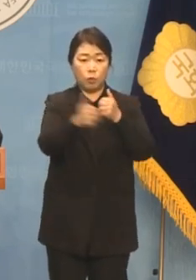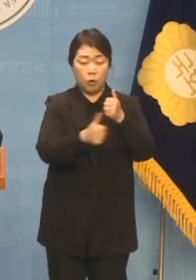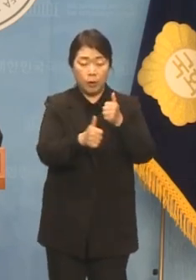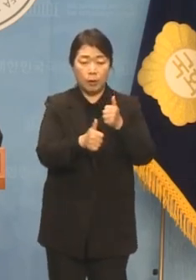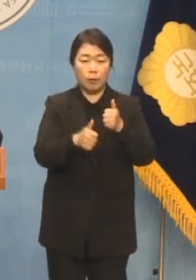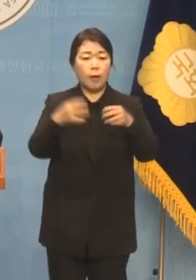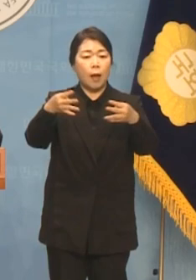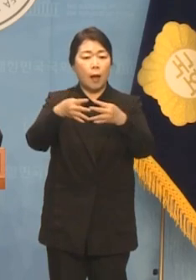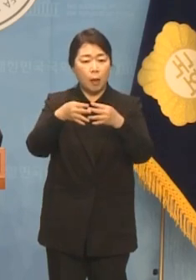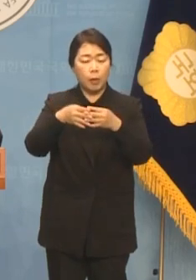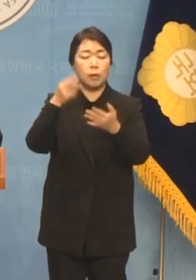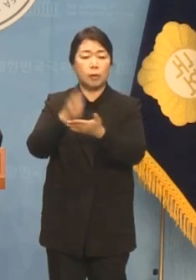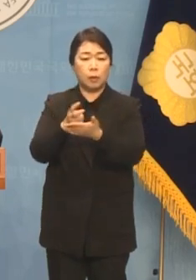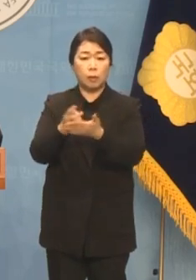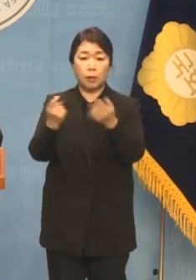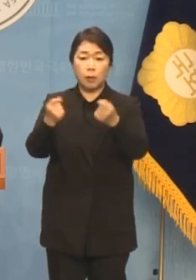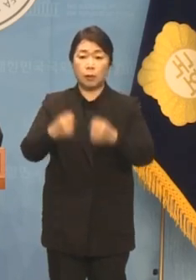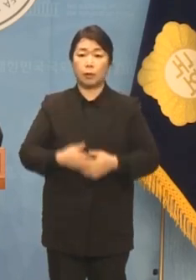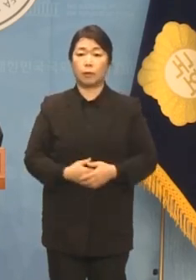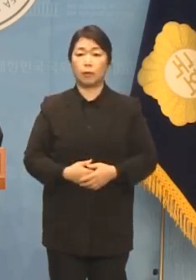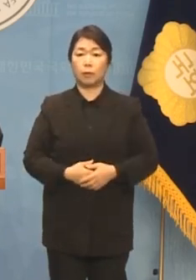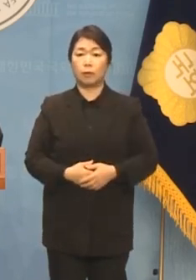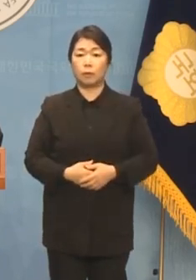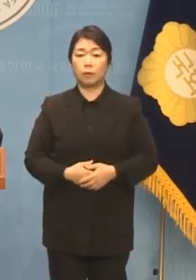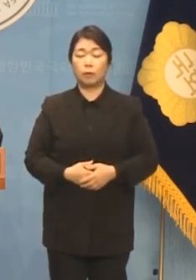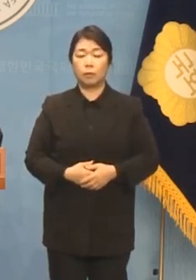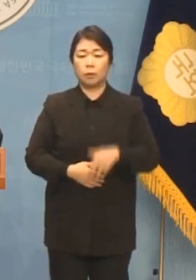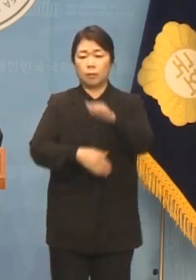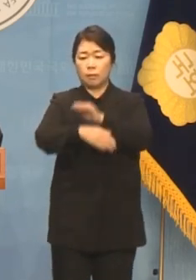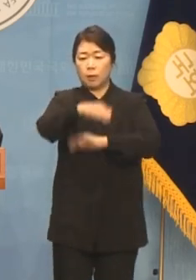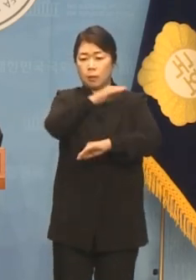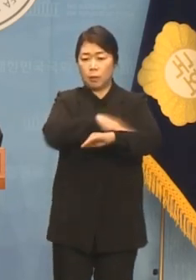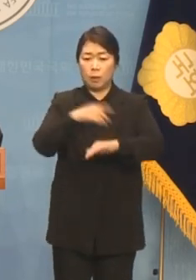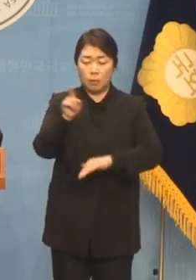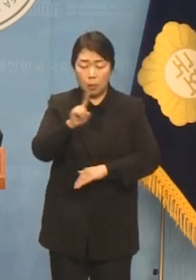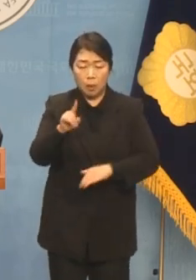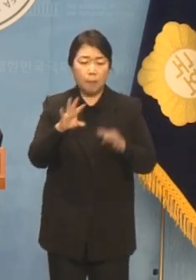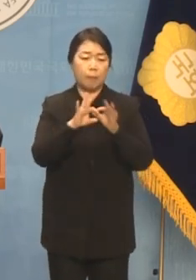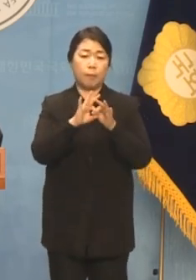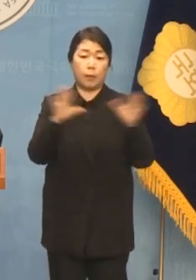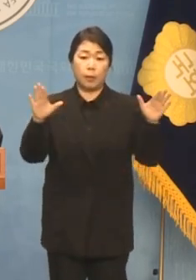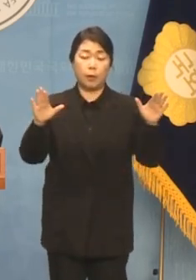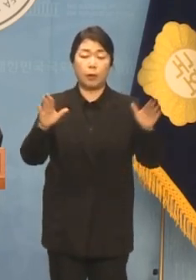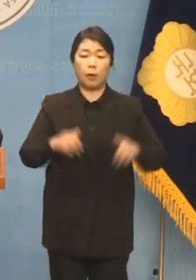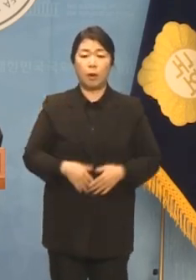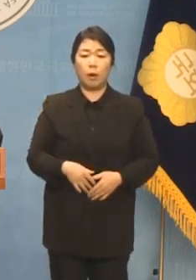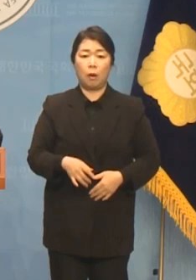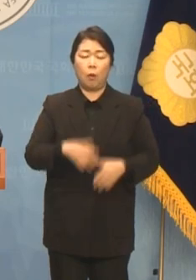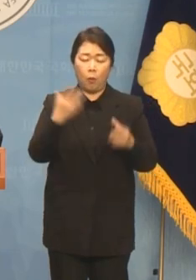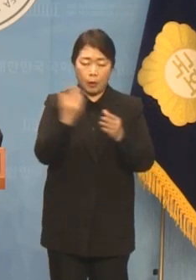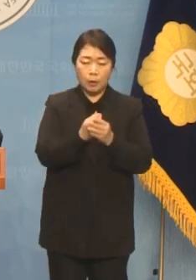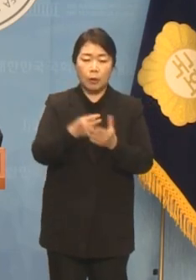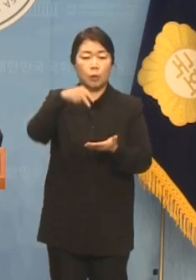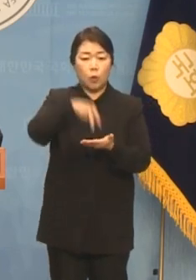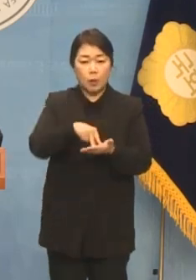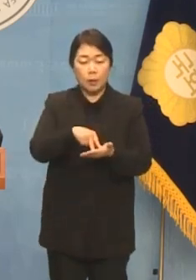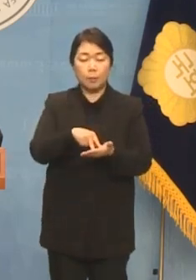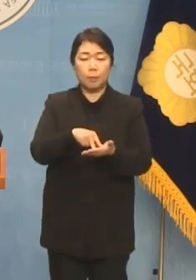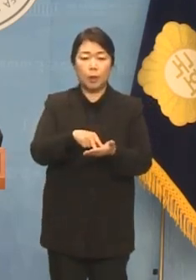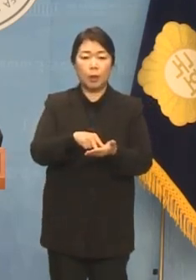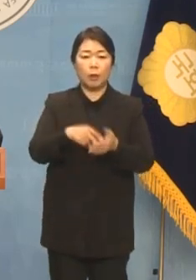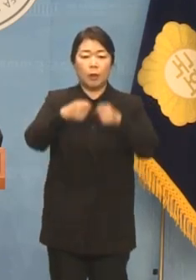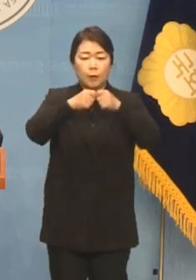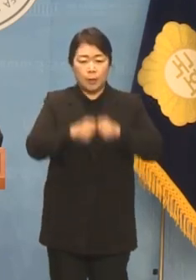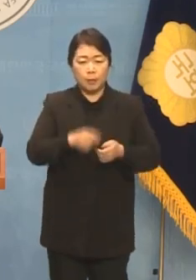합의제 기구입니다 정파적 이해관계에서 벗어나 독립적이고 객관적인